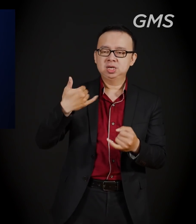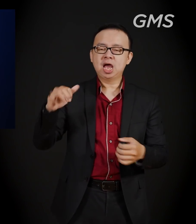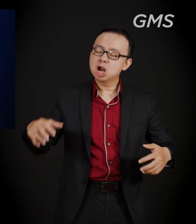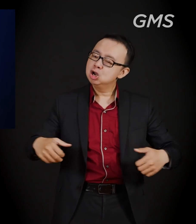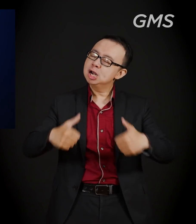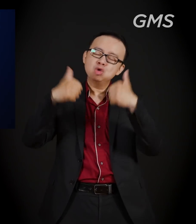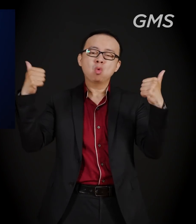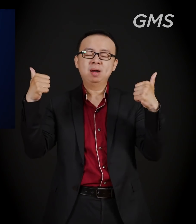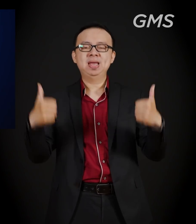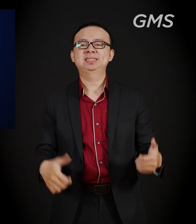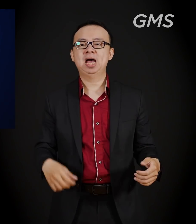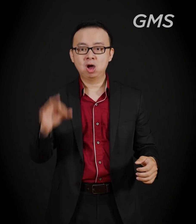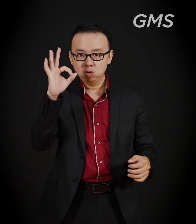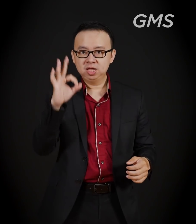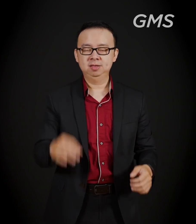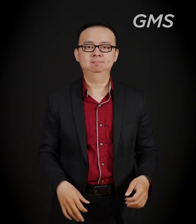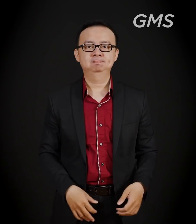Nah, selanjutnya saya pelajari.